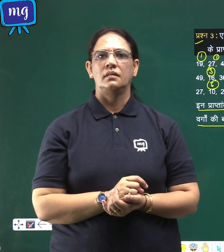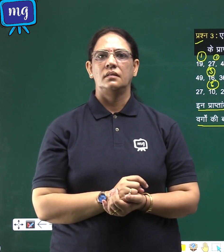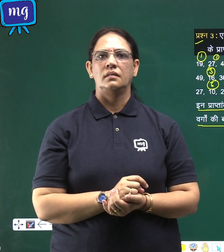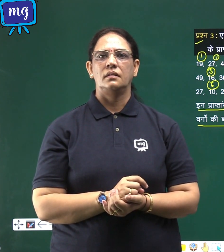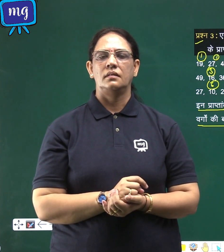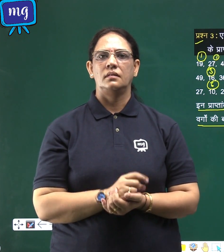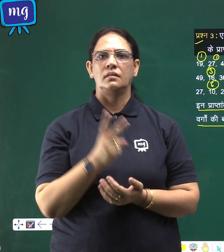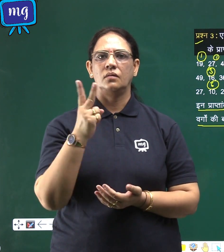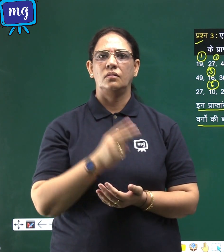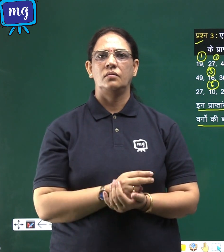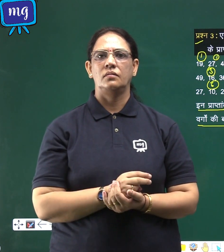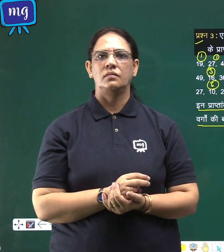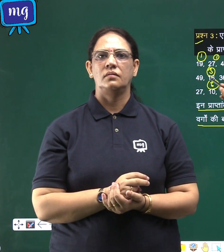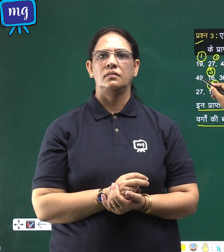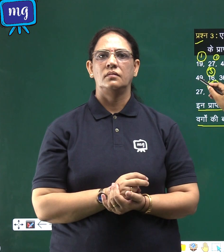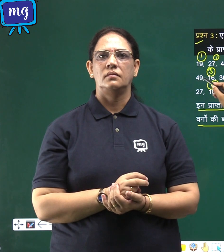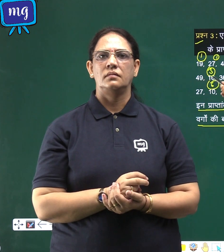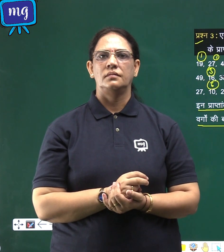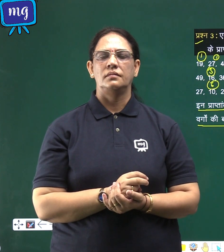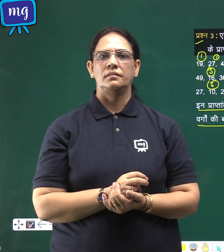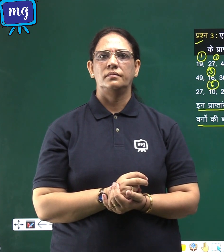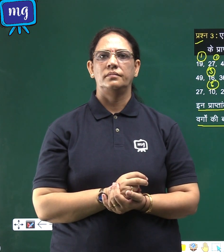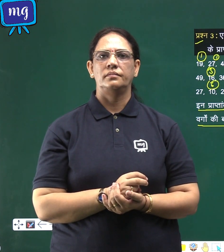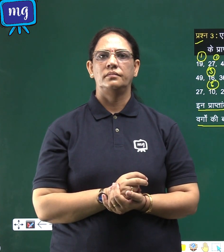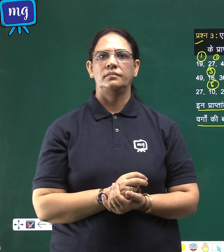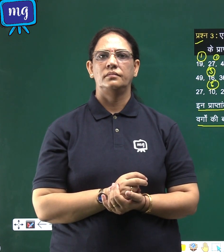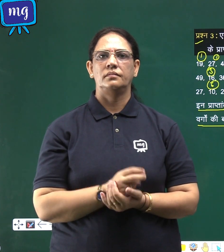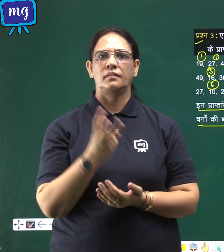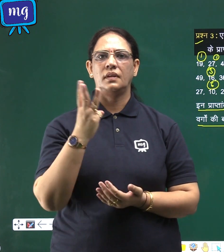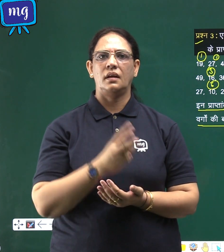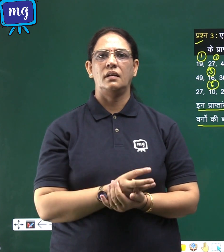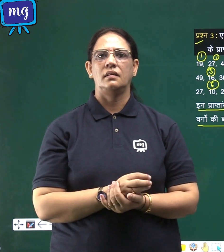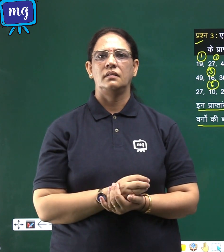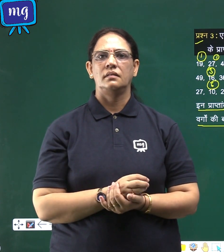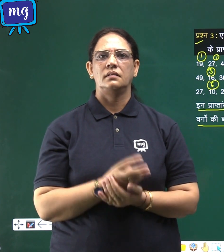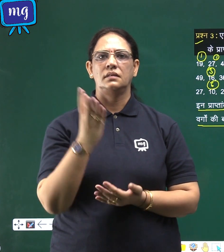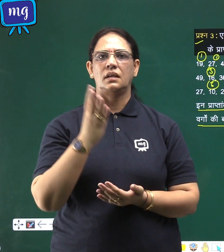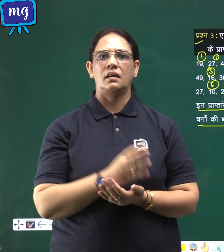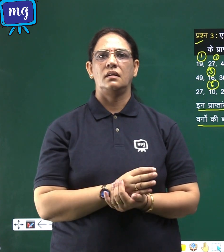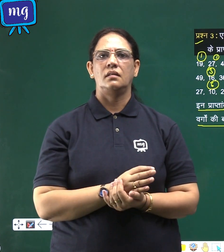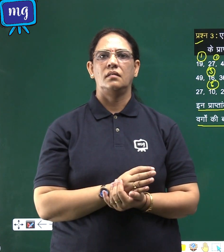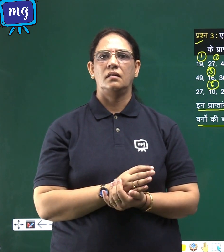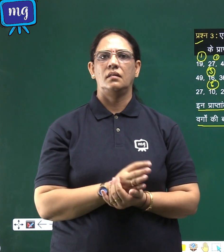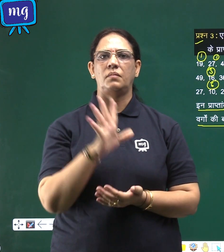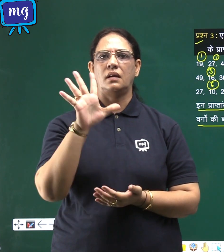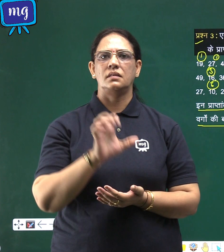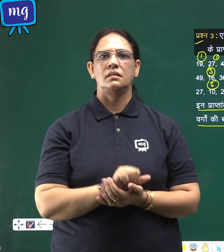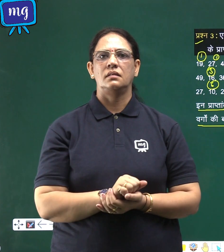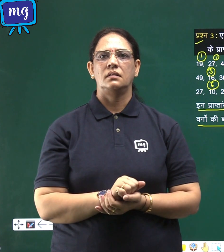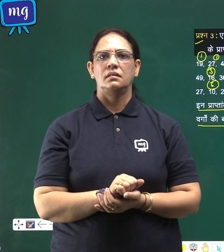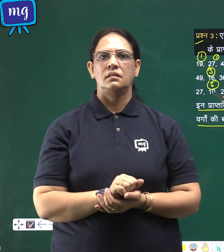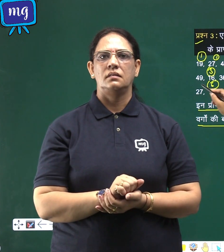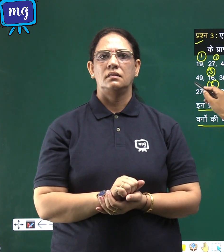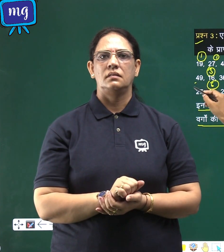तीन चार पांच